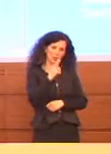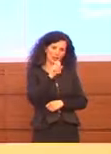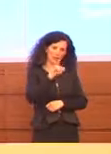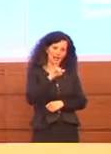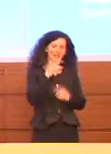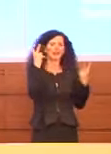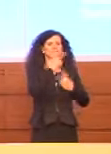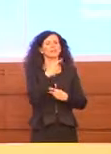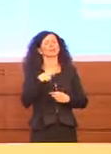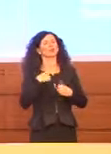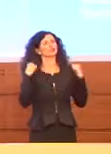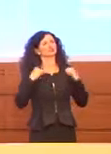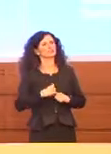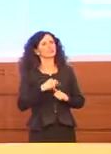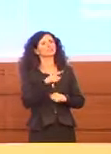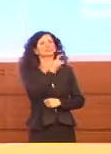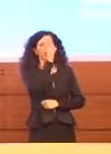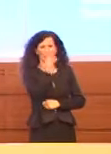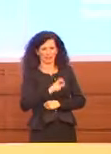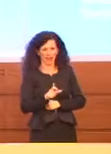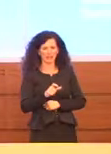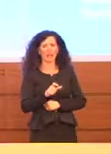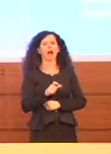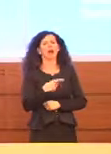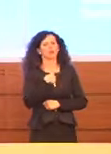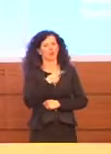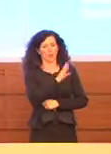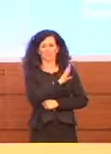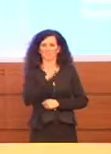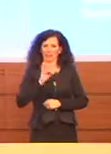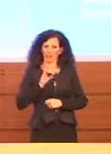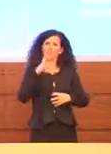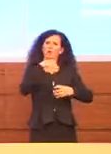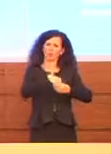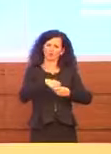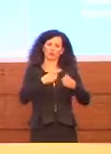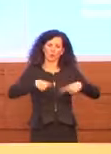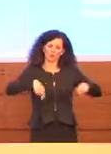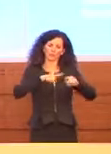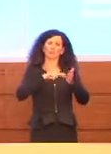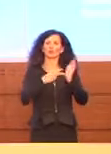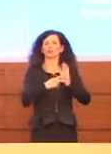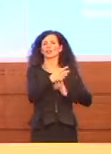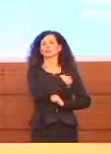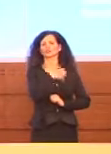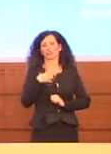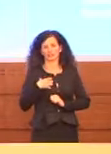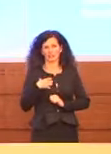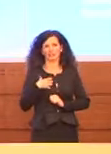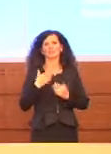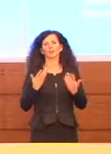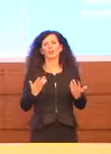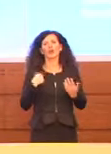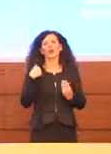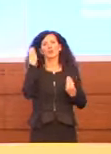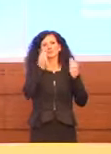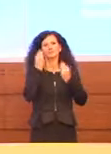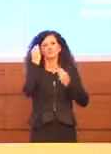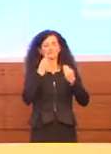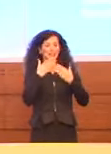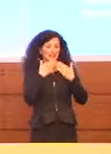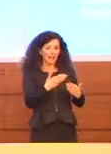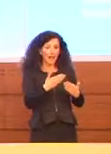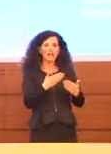cittadino italiano poi come membro del comitato tecnico scientifico penso anche da parte di